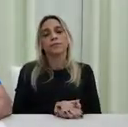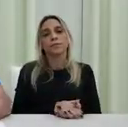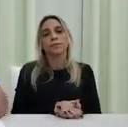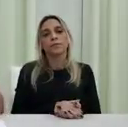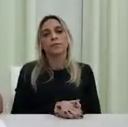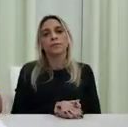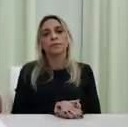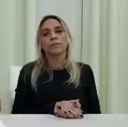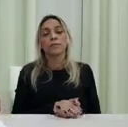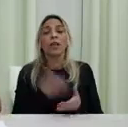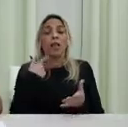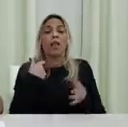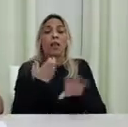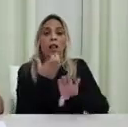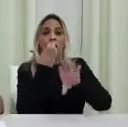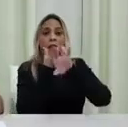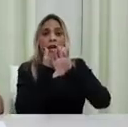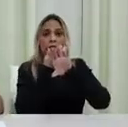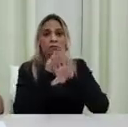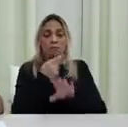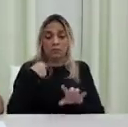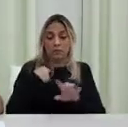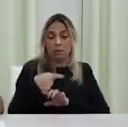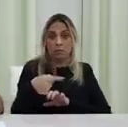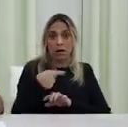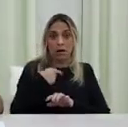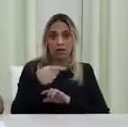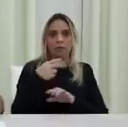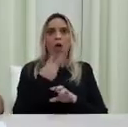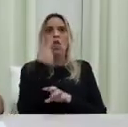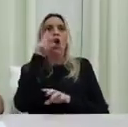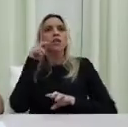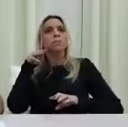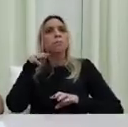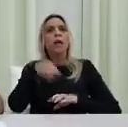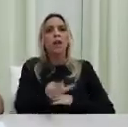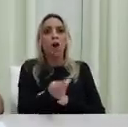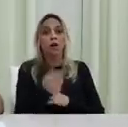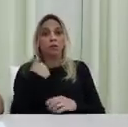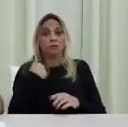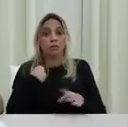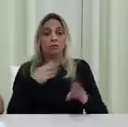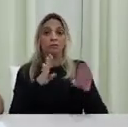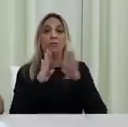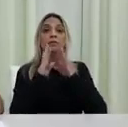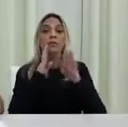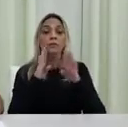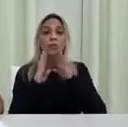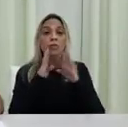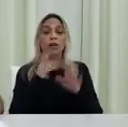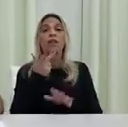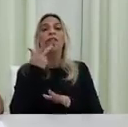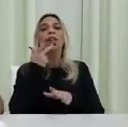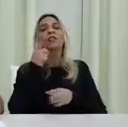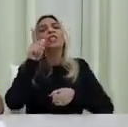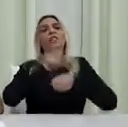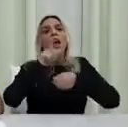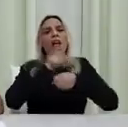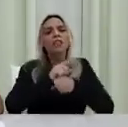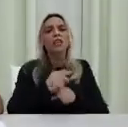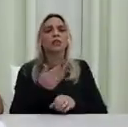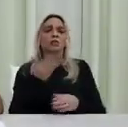Tive uma live essa semana que está chegando a 2 milhões de alcance, né, só na minha página, que falando sobre lideranças